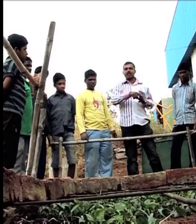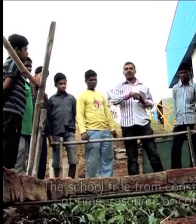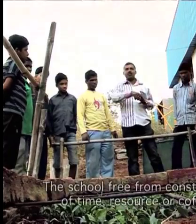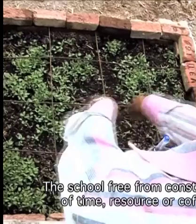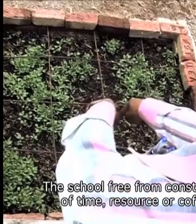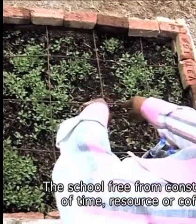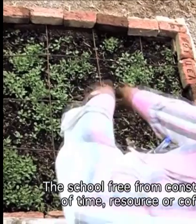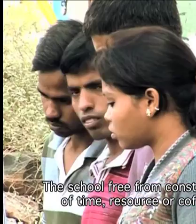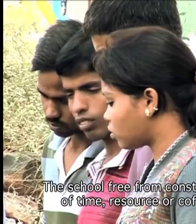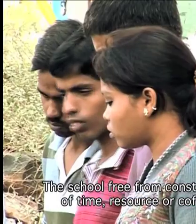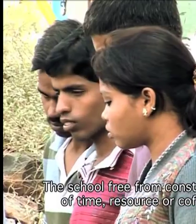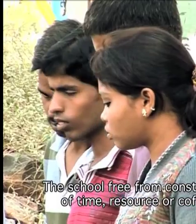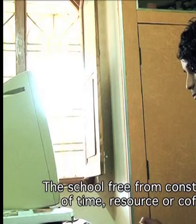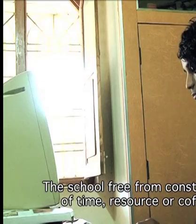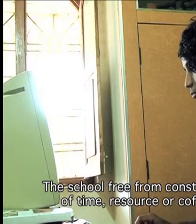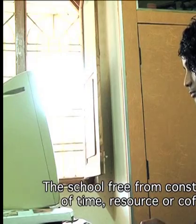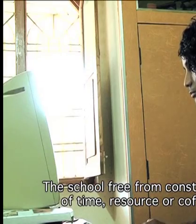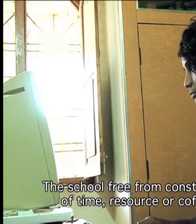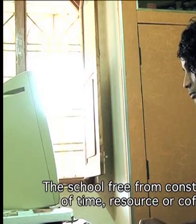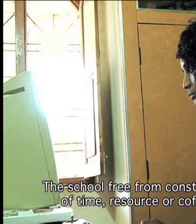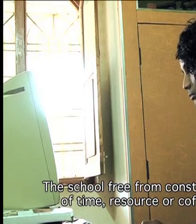धन साधन समय की सीमा से